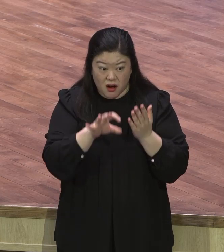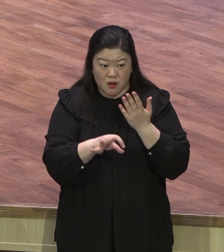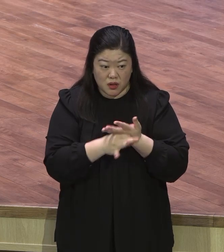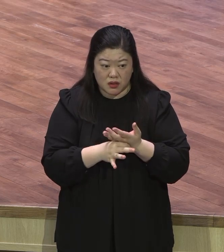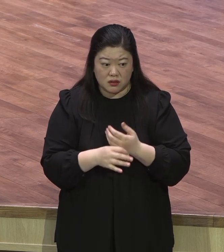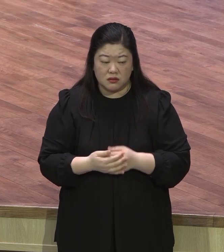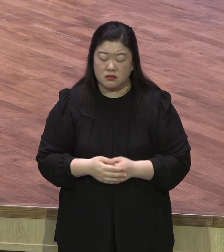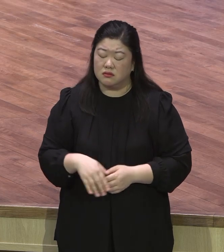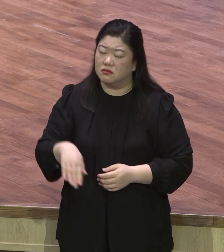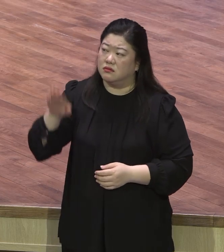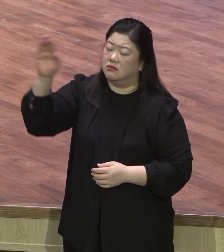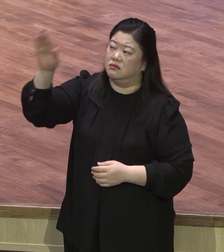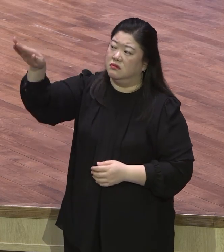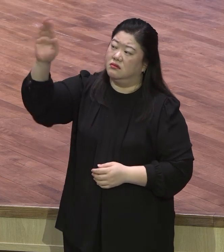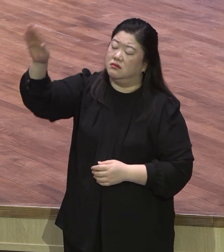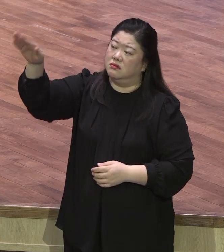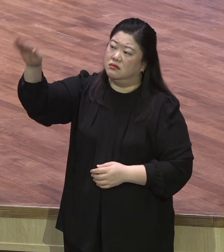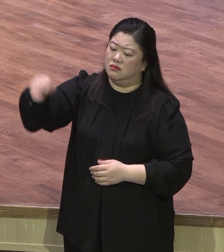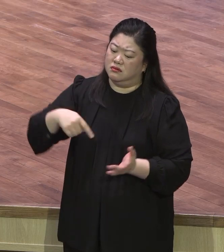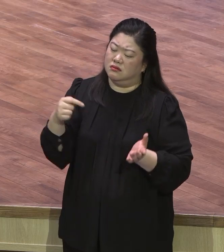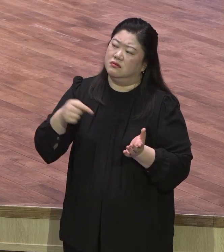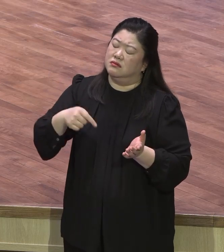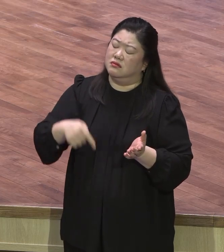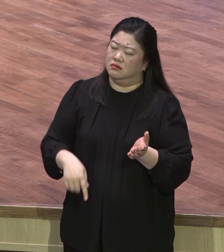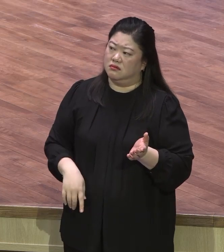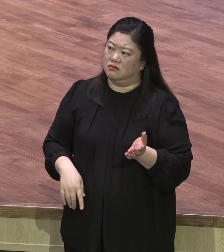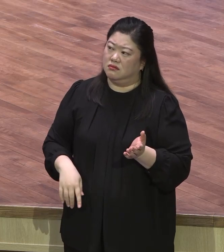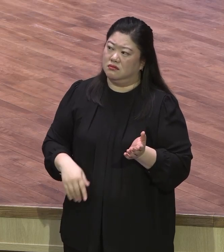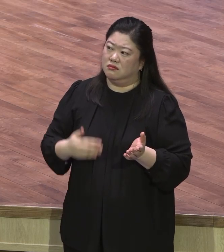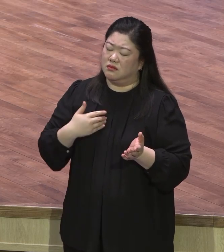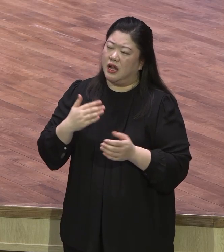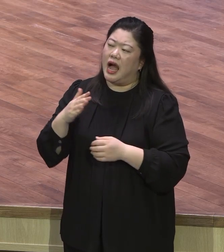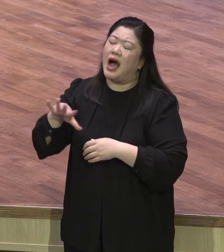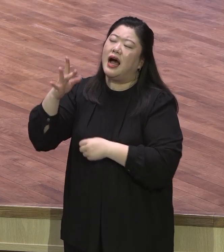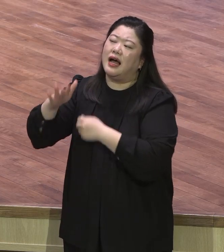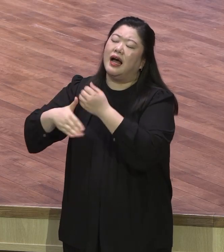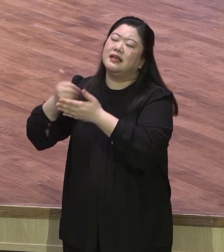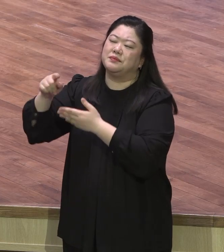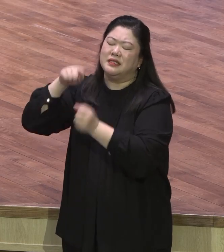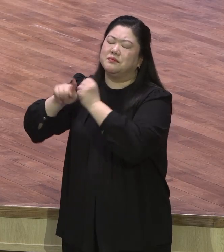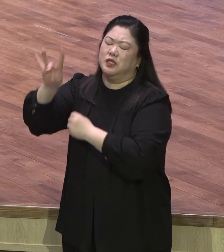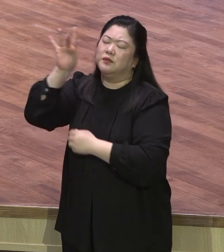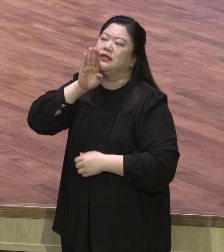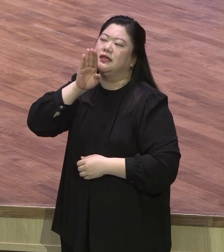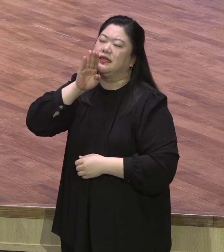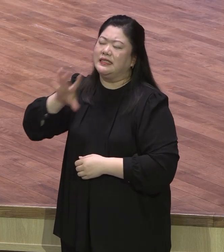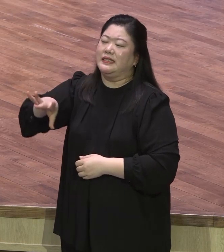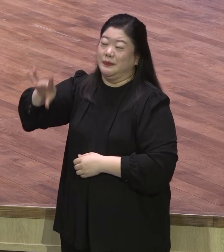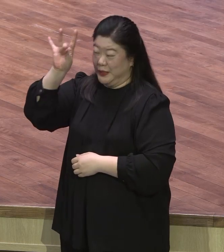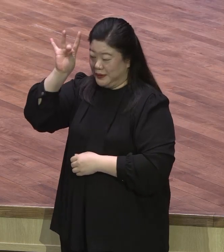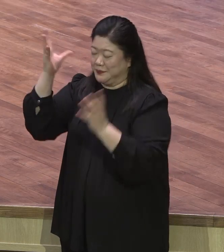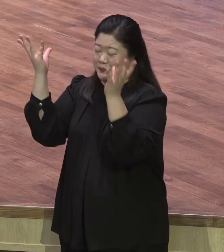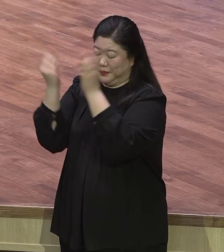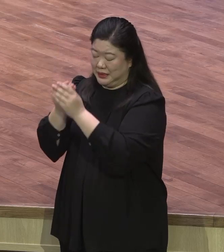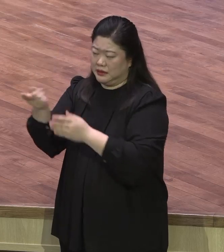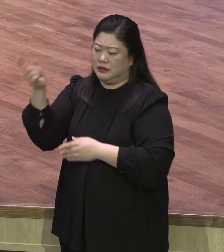너희는 하나님 뜻만 구해라 나머지 내가 알아서 해줄게 더하여 주신다 더하여 거꾸로 산다